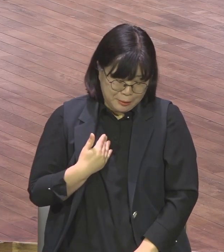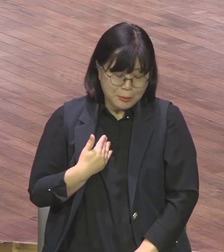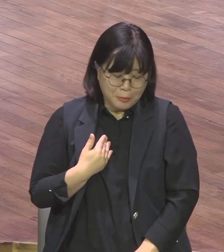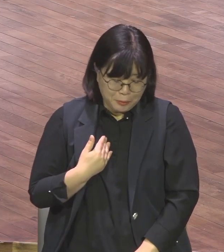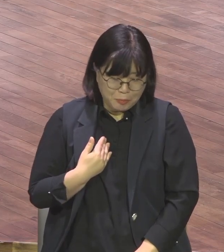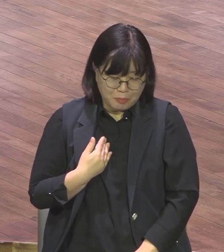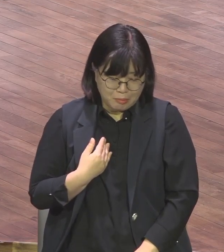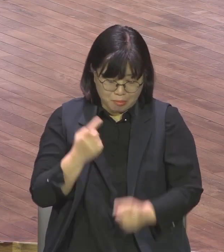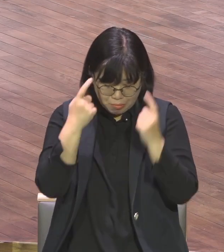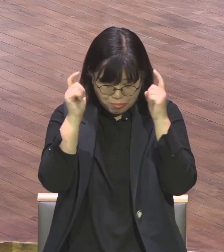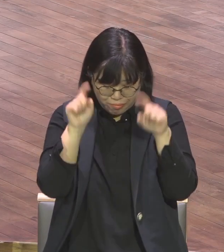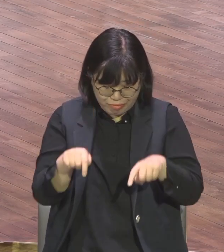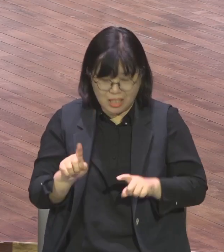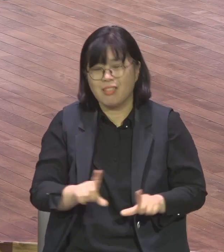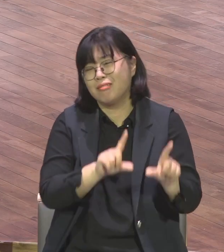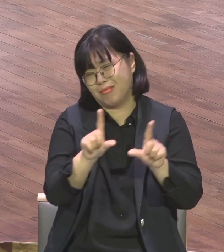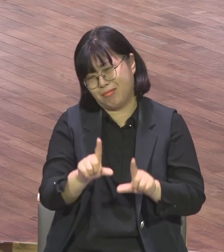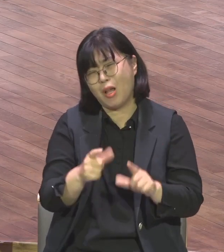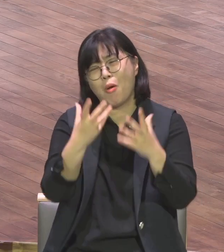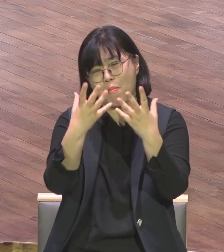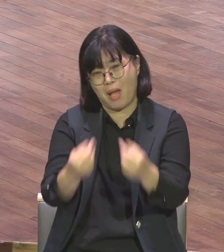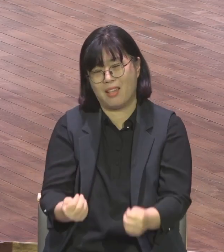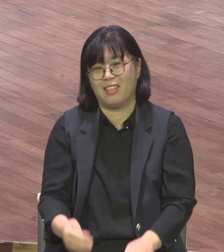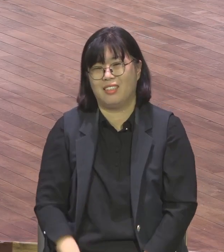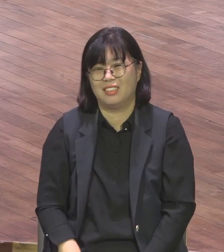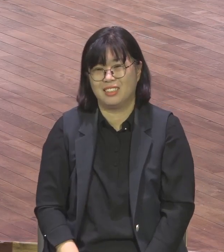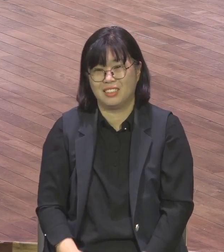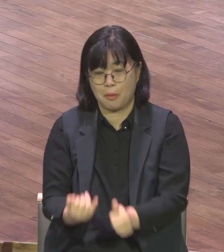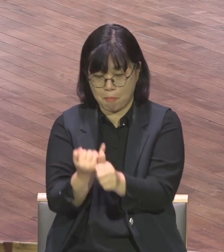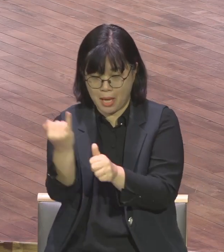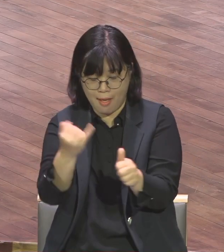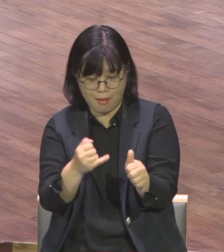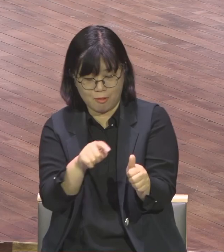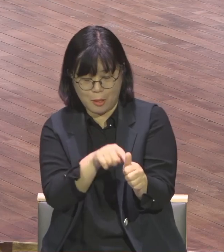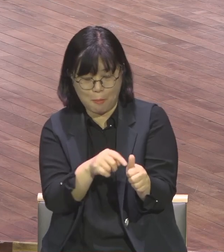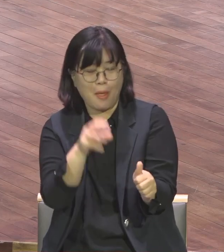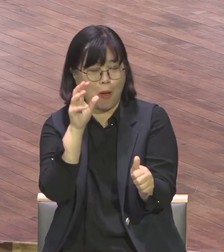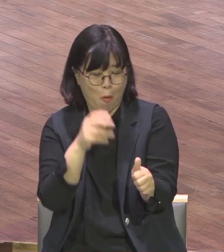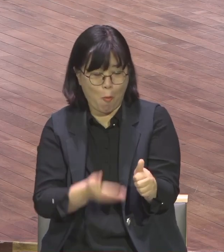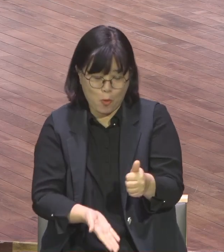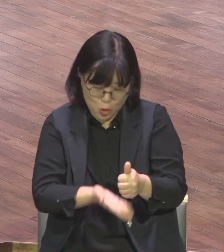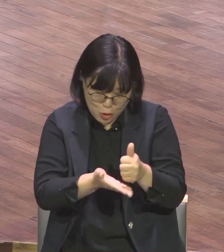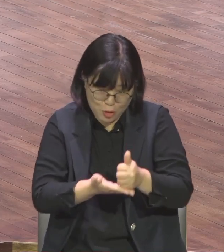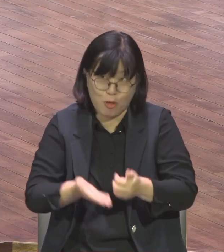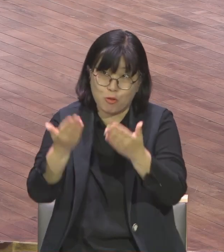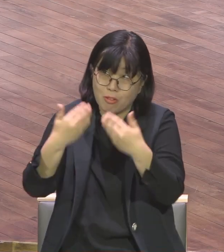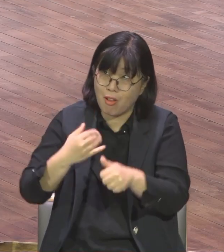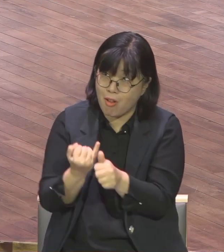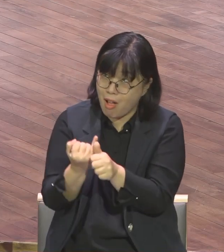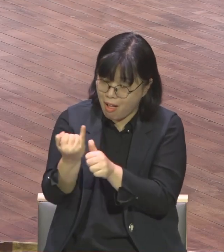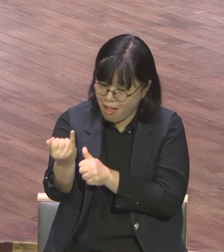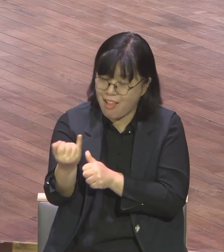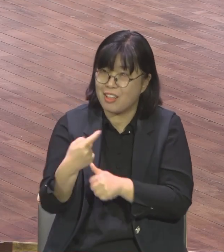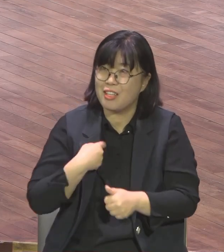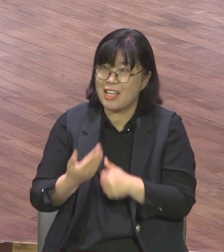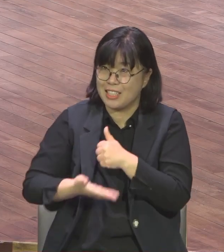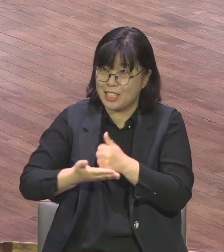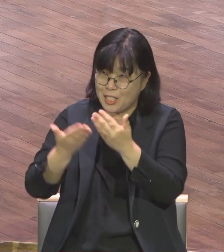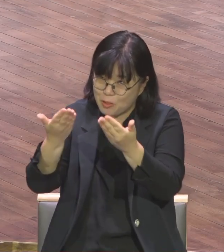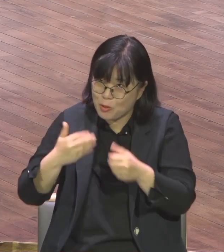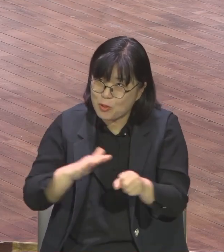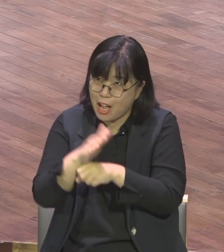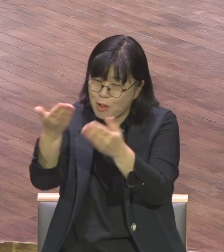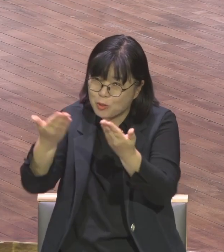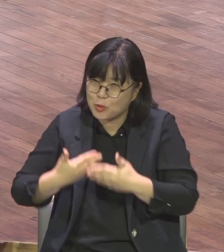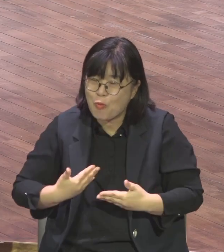펴고 그렇게 힘차게 일을 할 텐데 계속 기죽이요. 밖에서 치이고 안에서 치이고